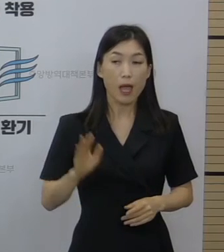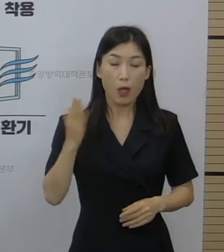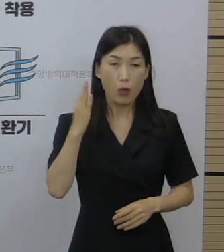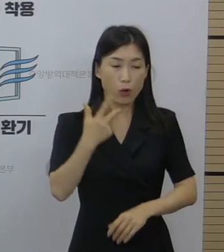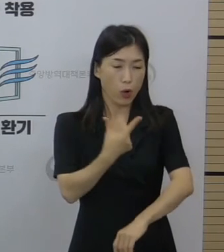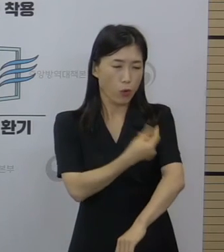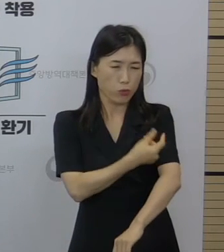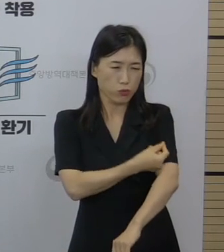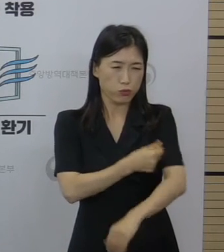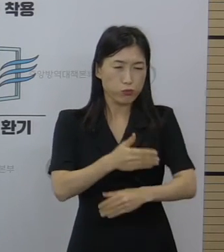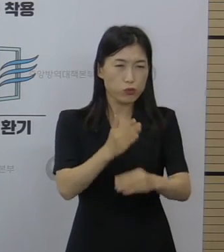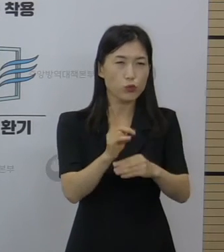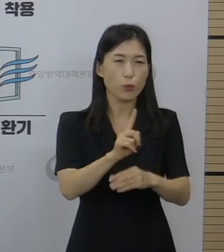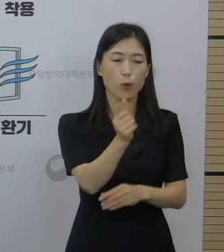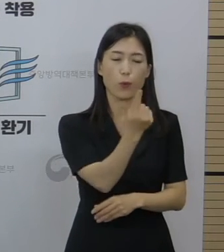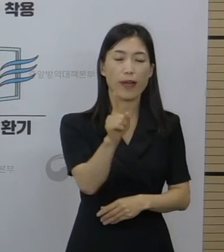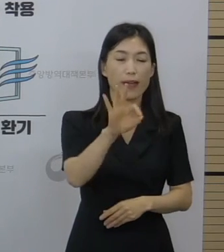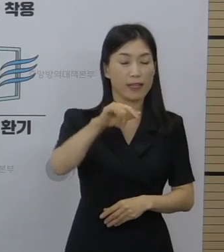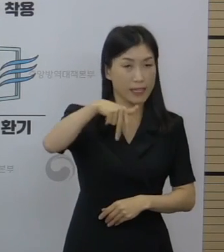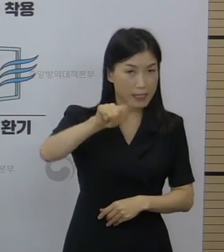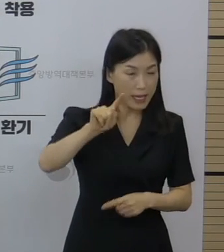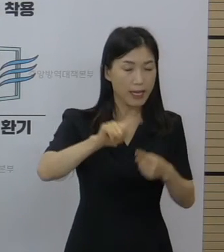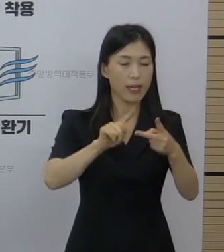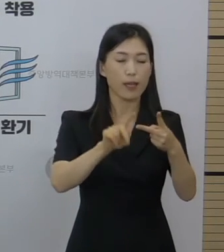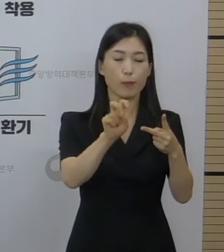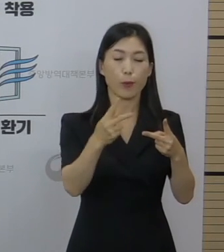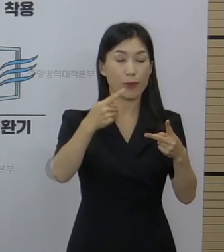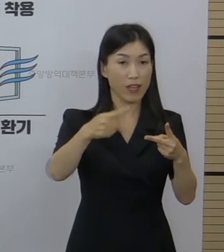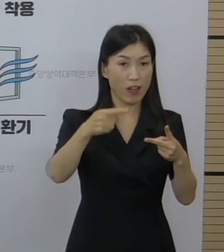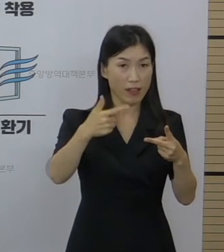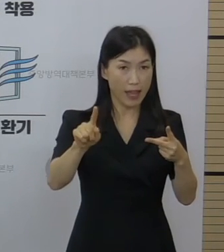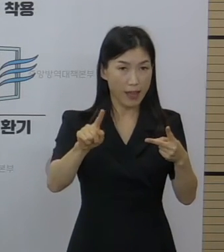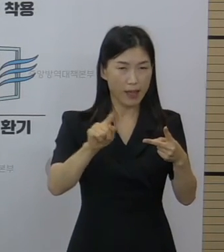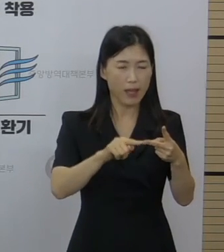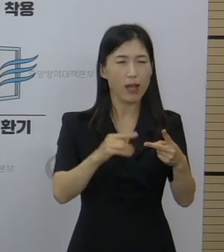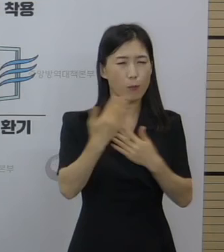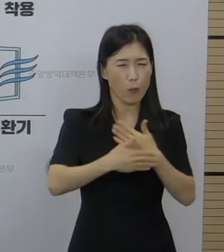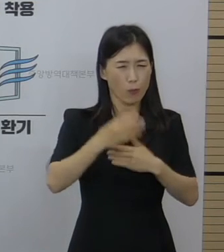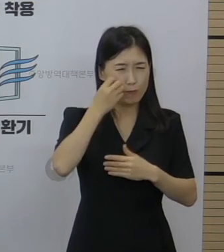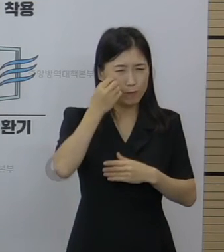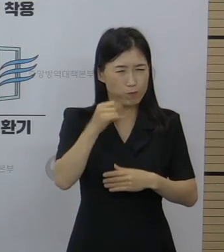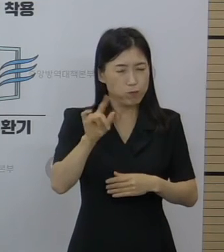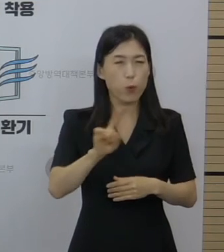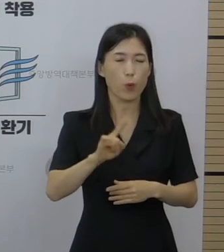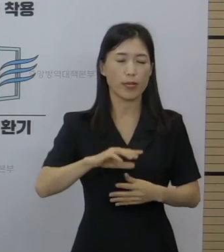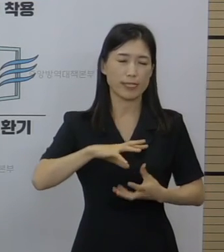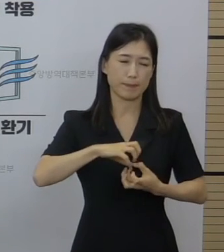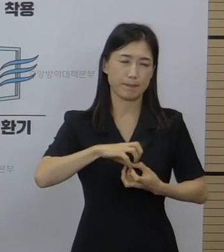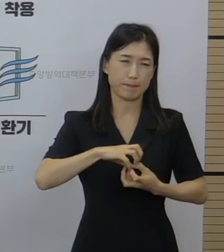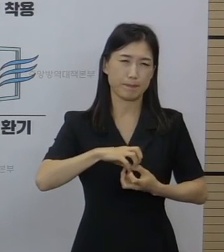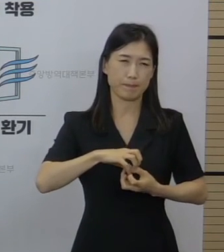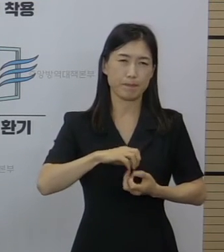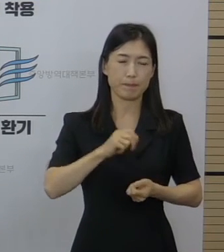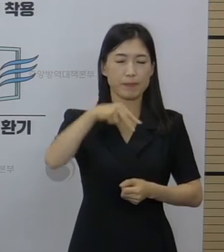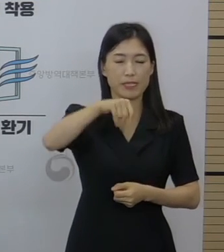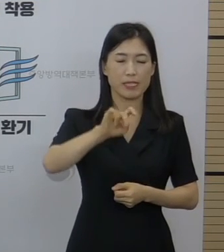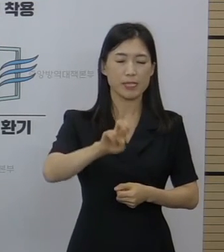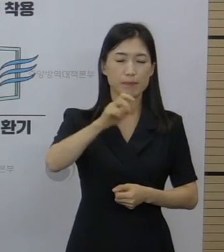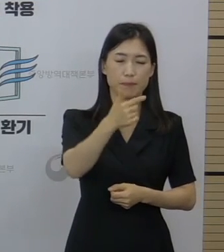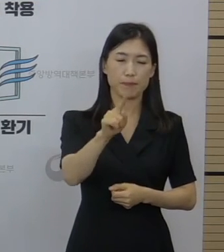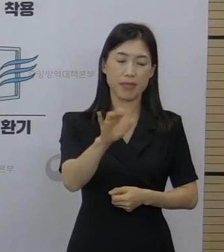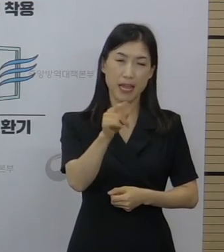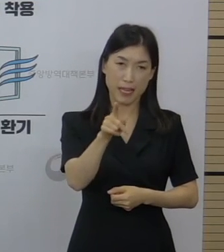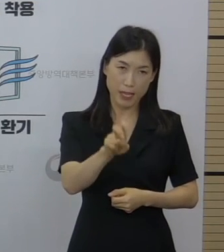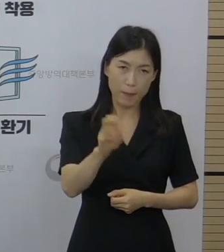접종이 진행되고 있는 화이자 그리고 모더나 백신의 중대한 이상 반응은 심근염 그리고 심낭염의 이상 반응에